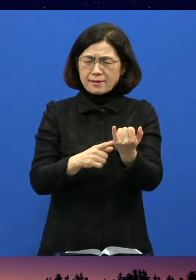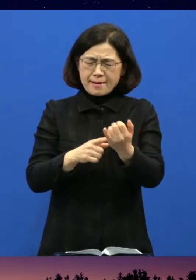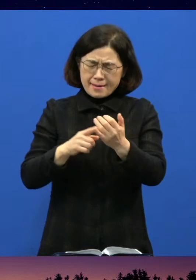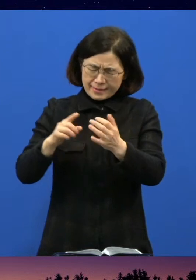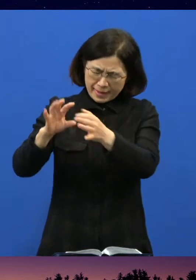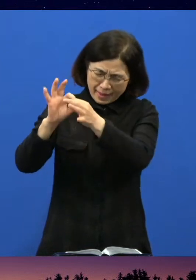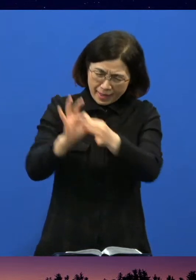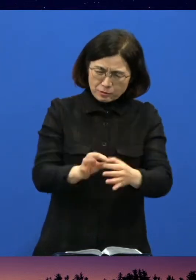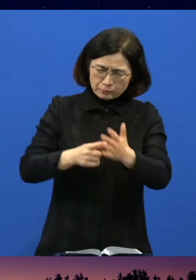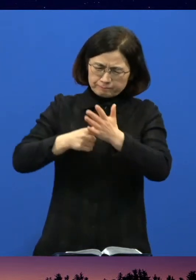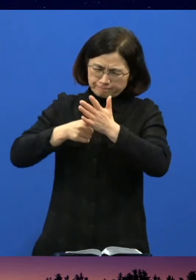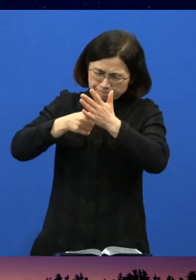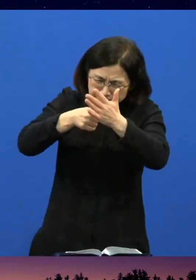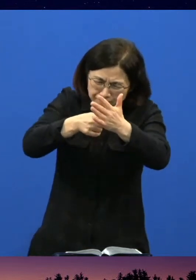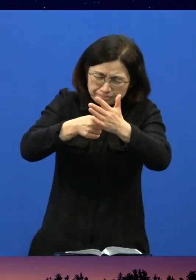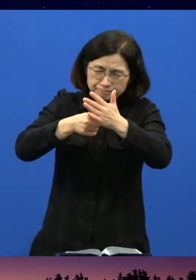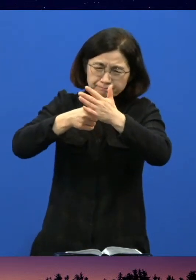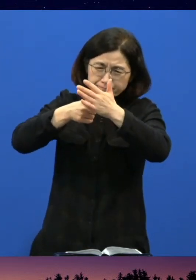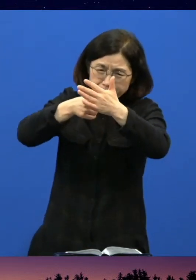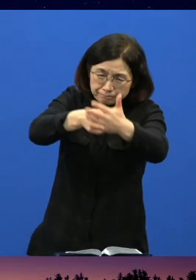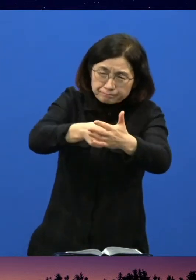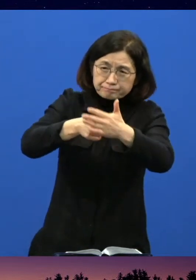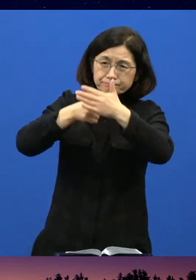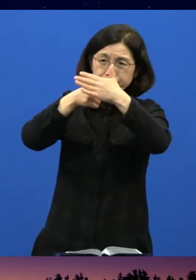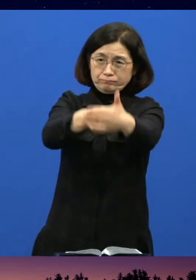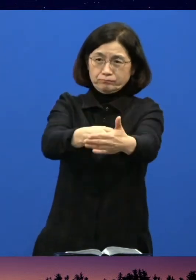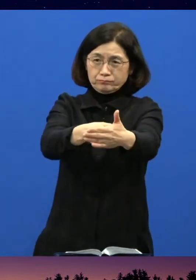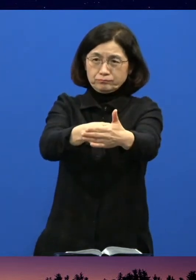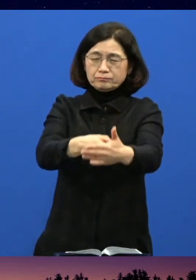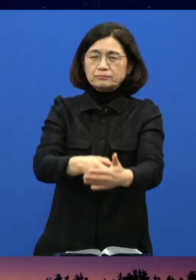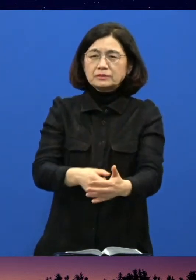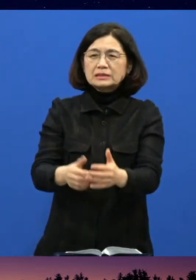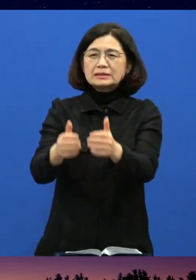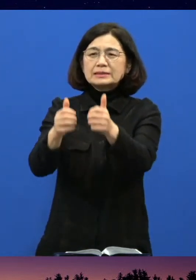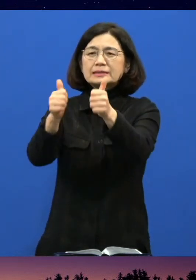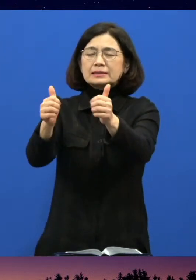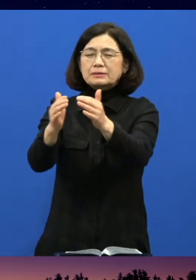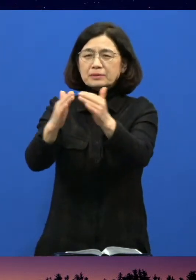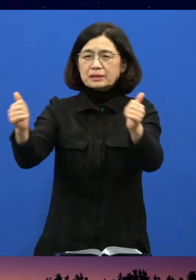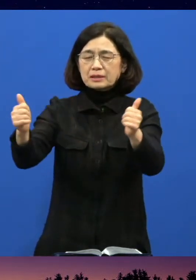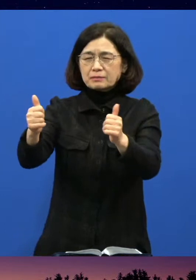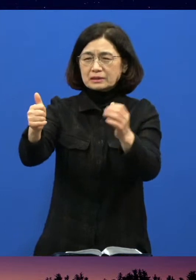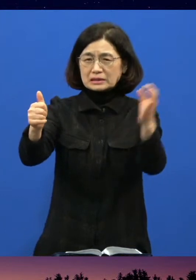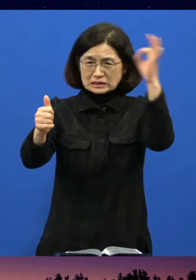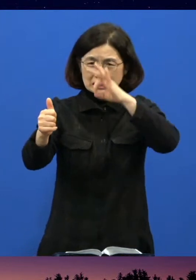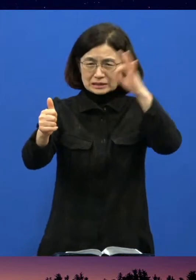포기하지 않고 집요하게 재판장을 향해서 조르고 또 조른다는 거예요.